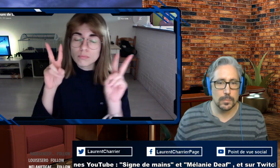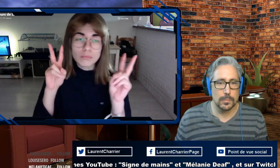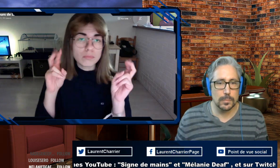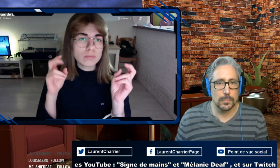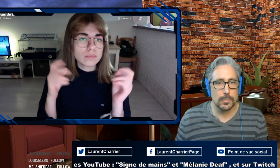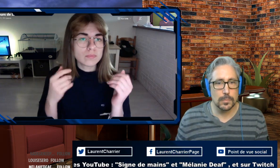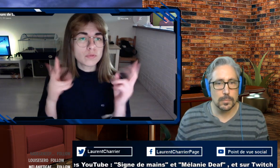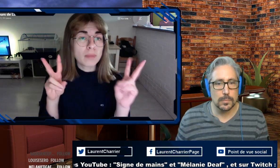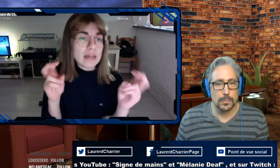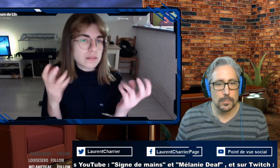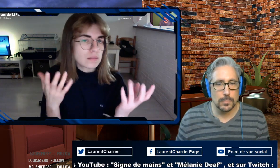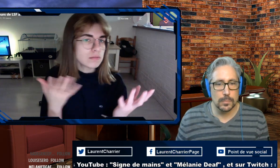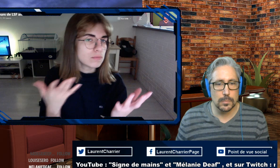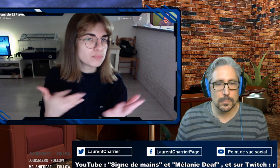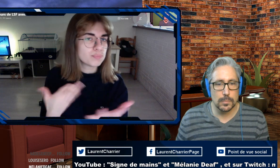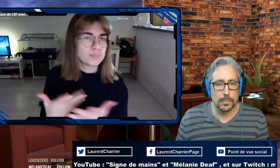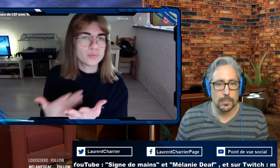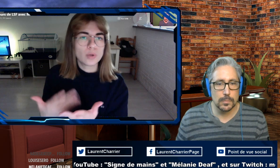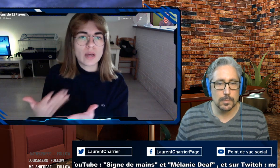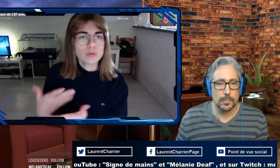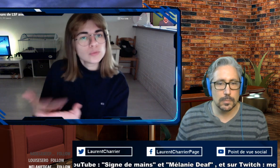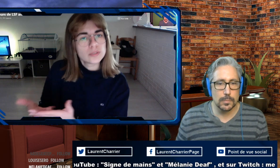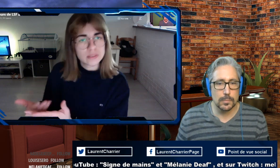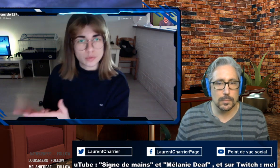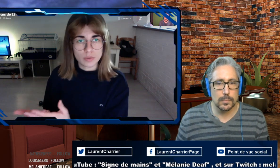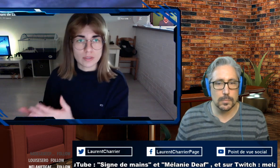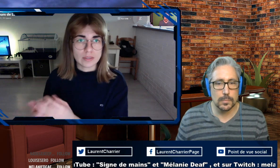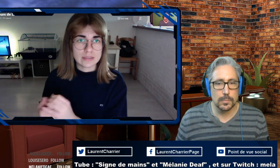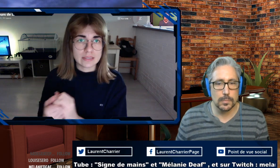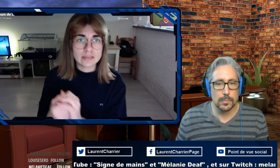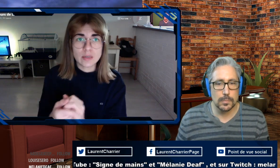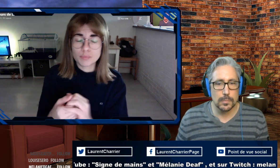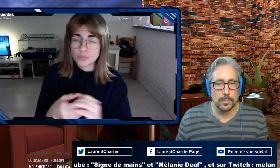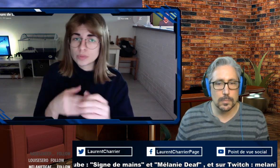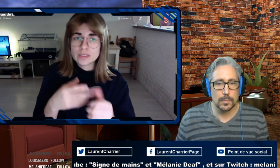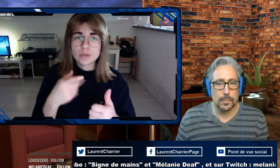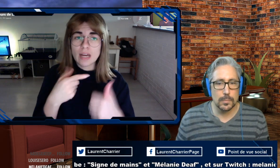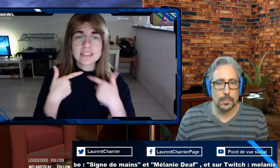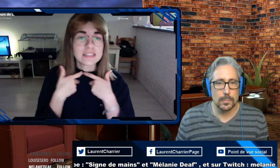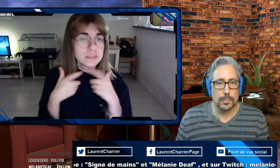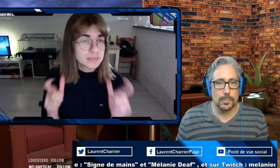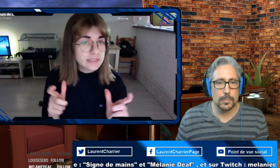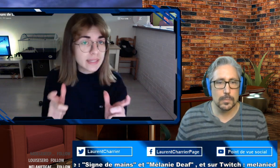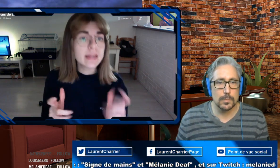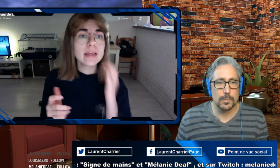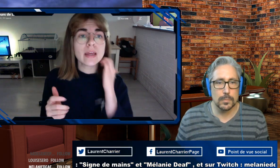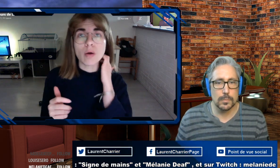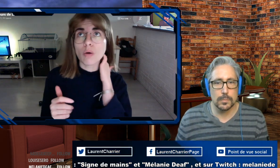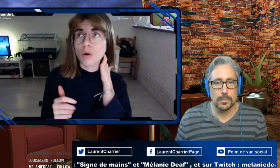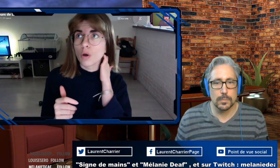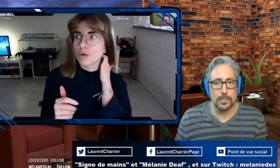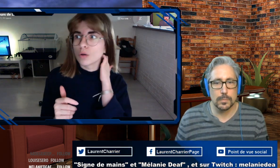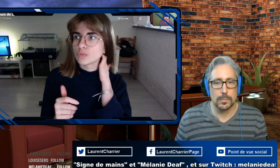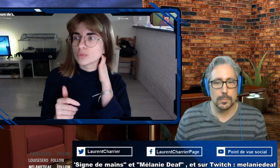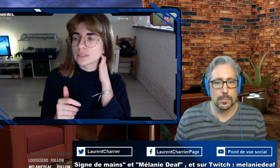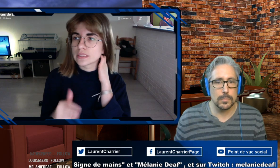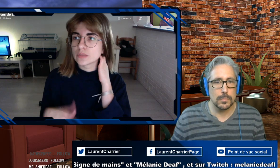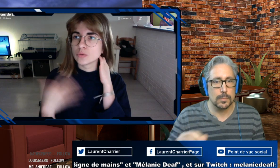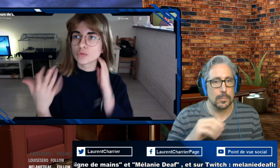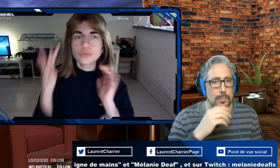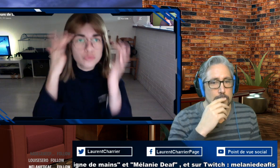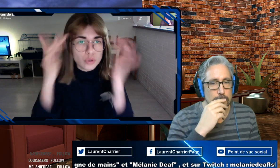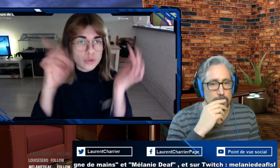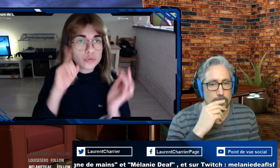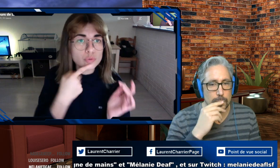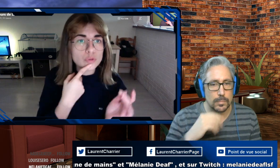de me battre pour la communauté turque, c'est-à-dire de accessibilité,